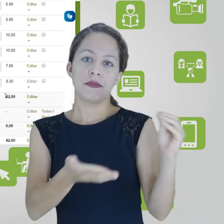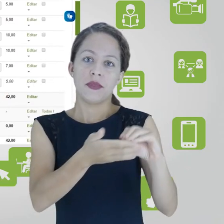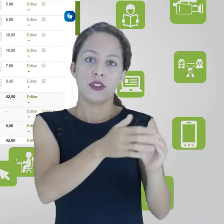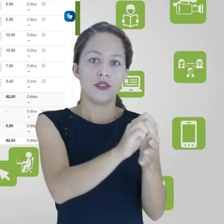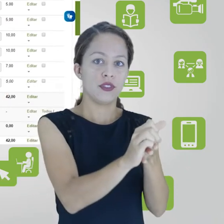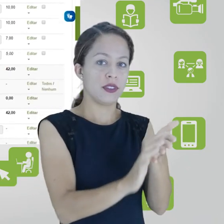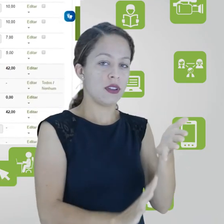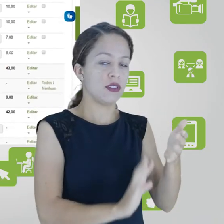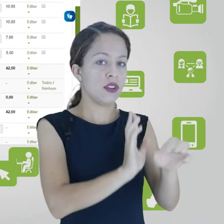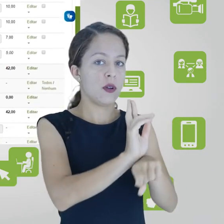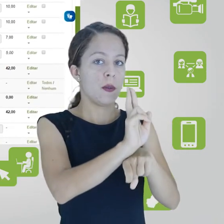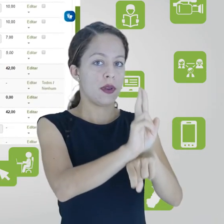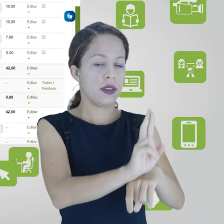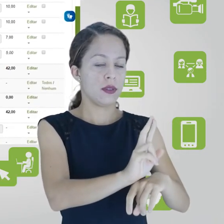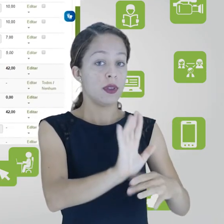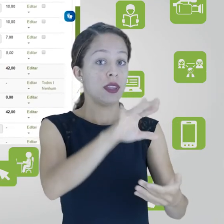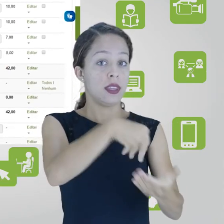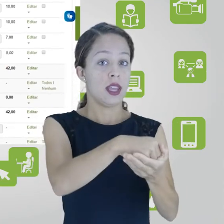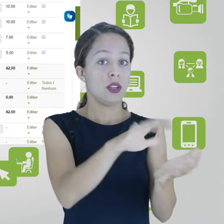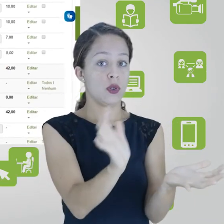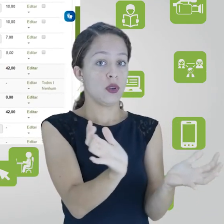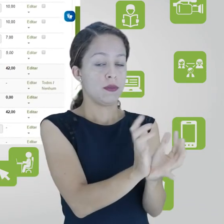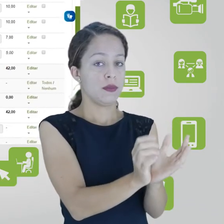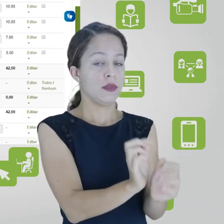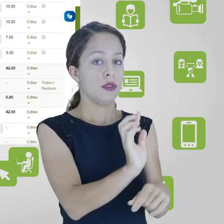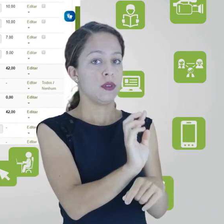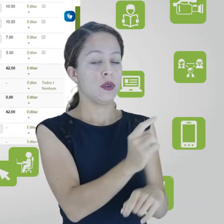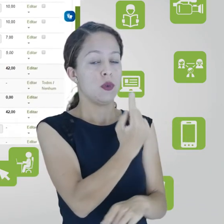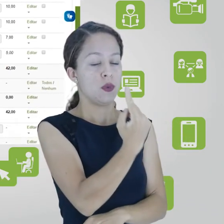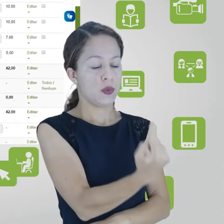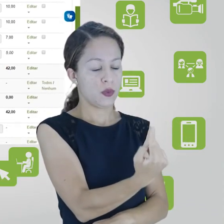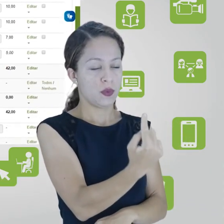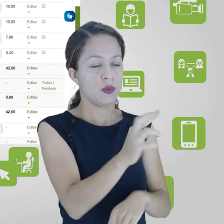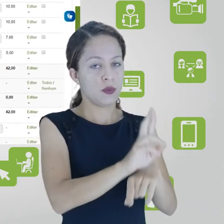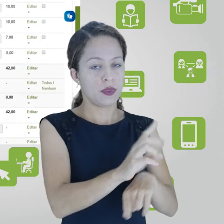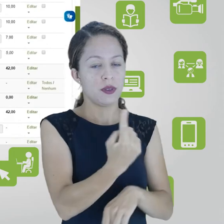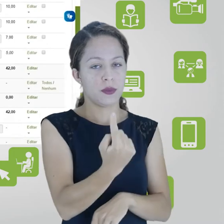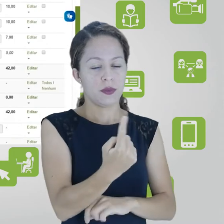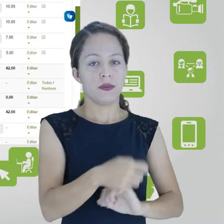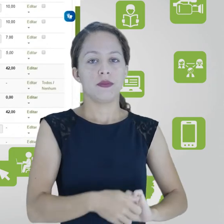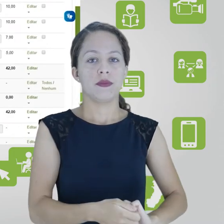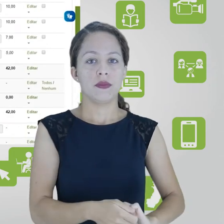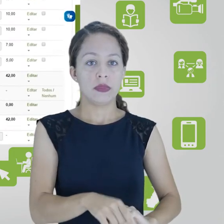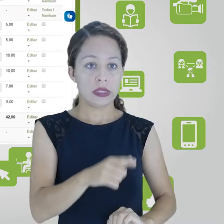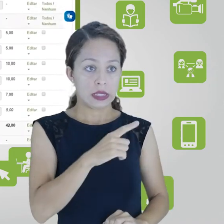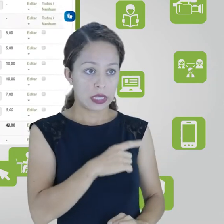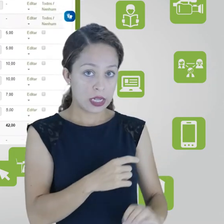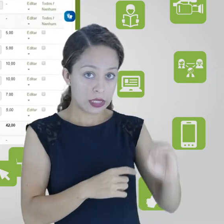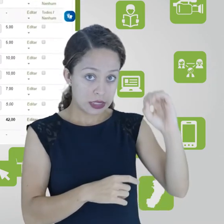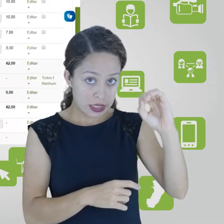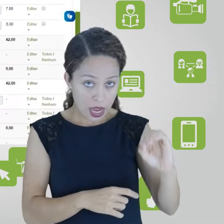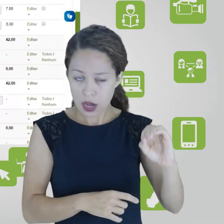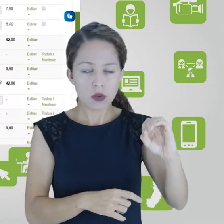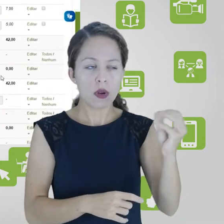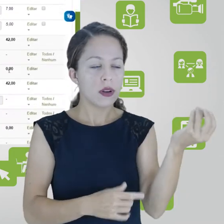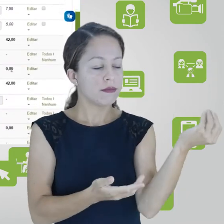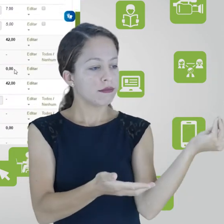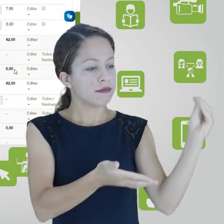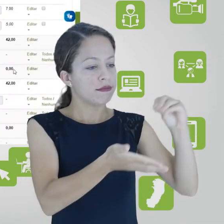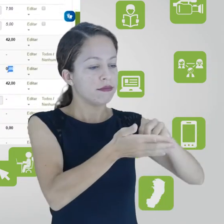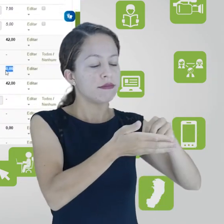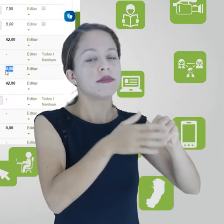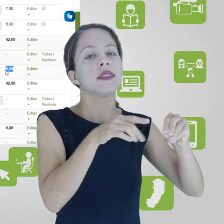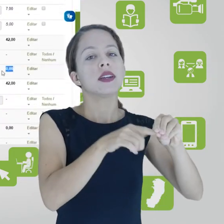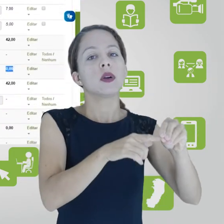Perfeito. Agora a gente vai colocar a atividade de recuperação dentro da categoria recuperação 1. E aqui onde